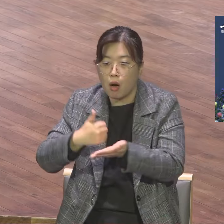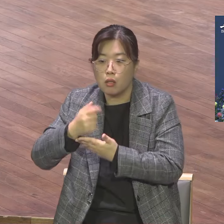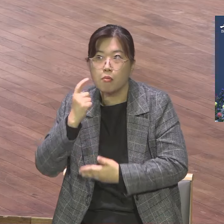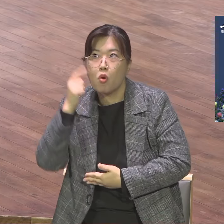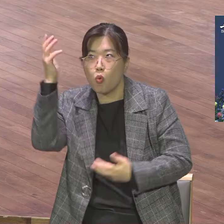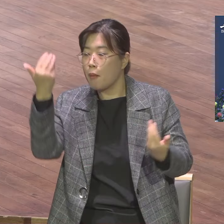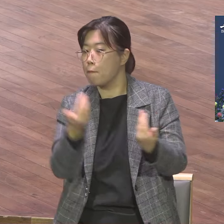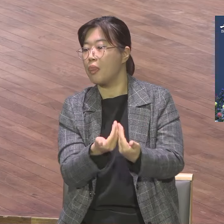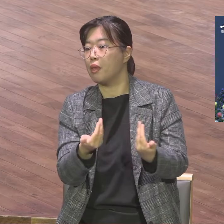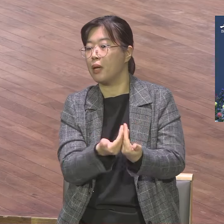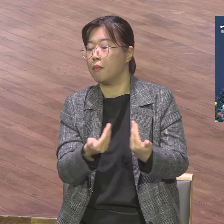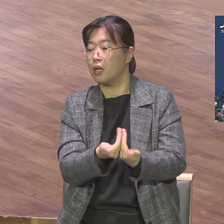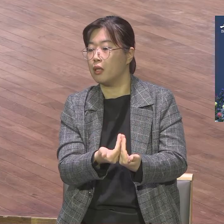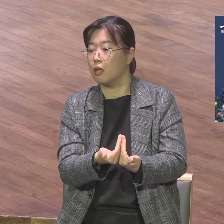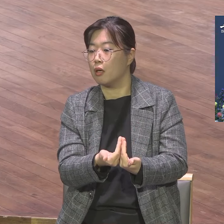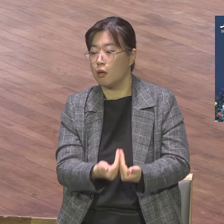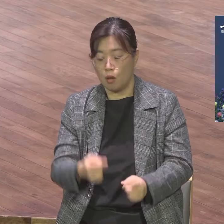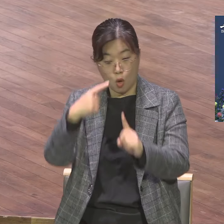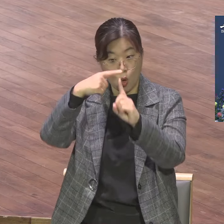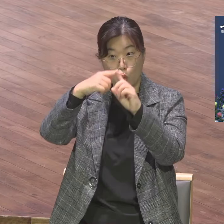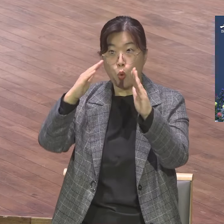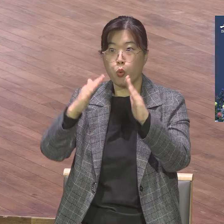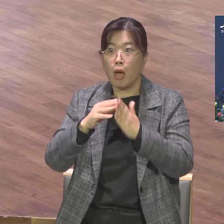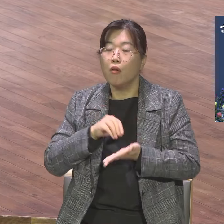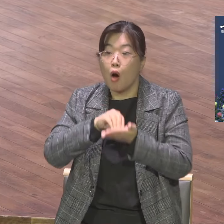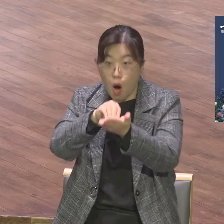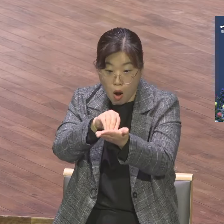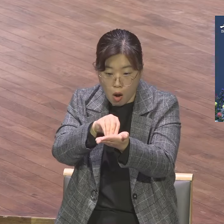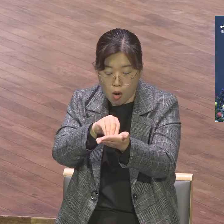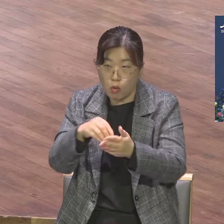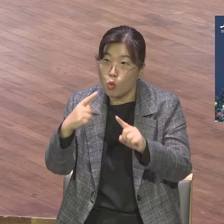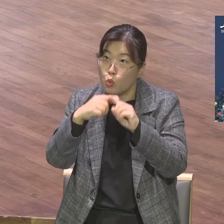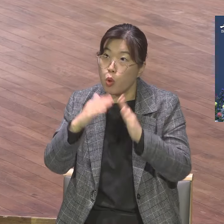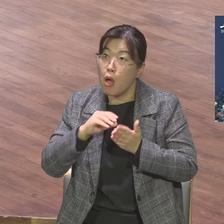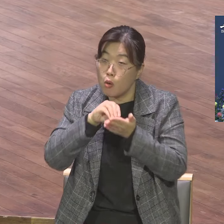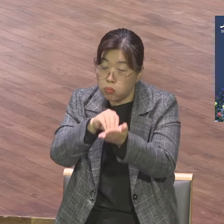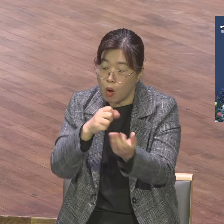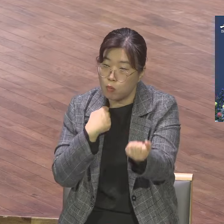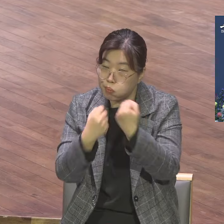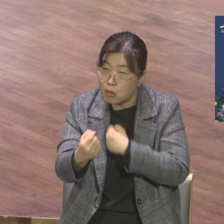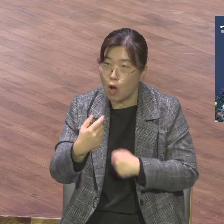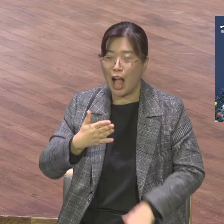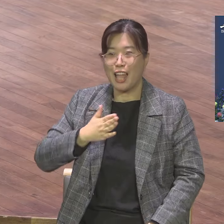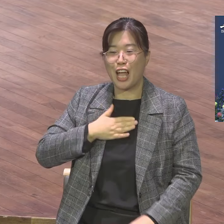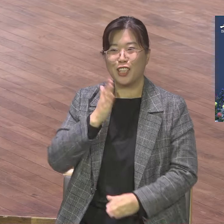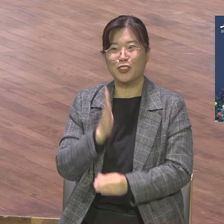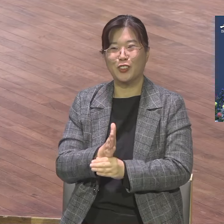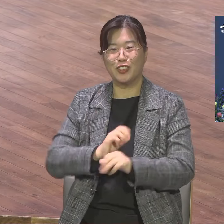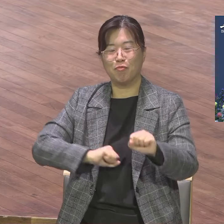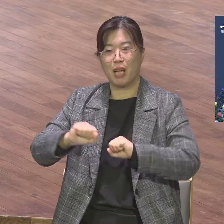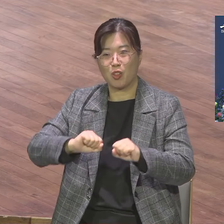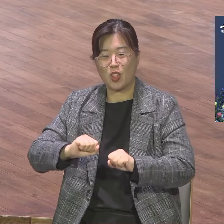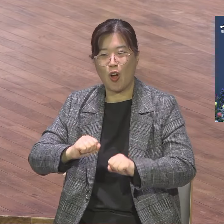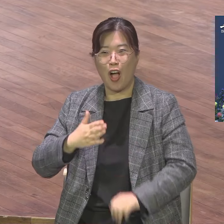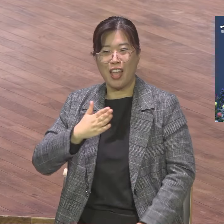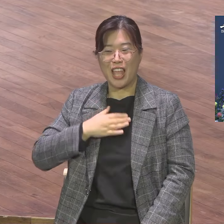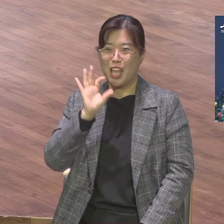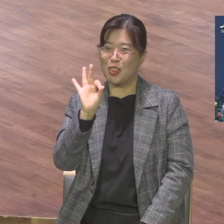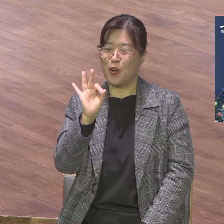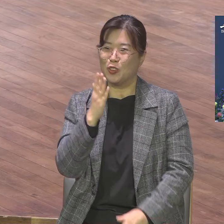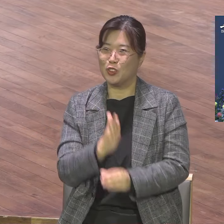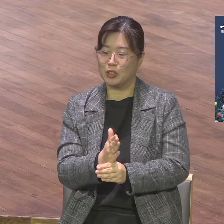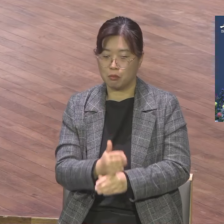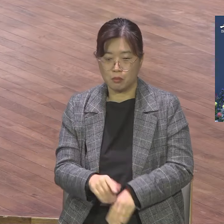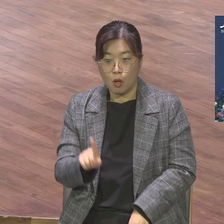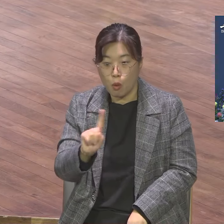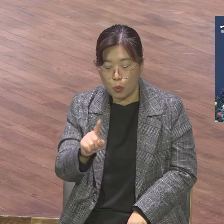다녀도 나중심, 교회를 다니면 기도해도 물질 중심, 뭐든지 소원이 우리 가정, 우리 자식